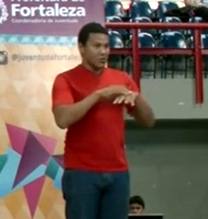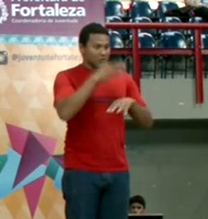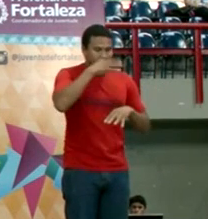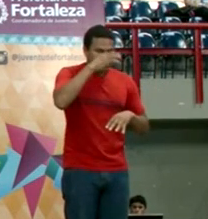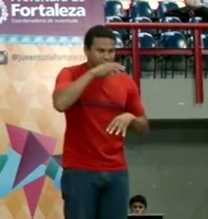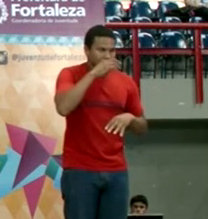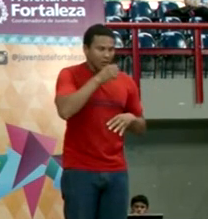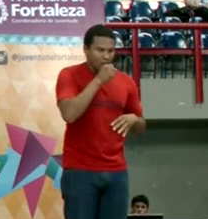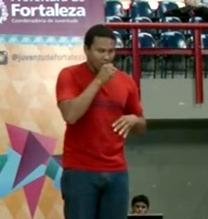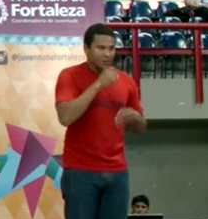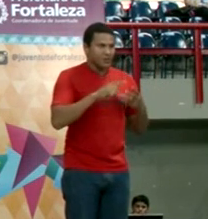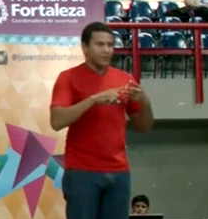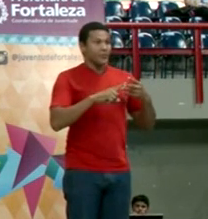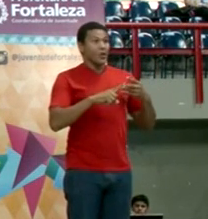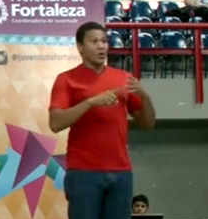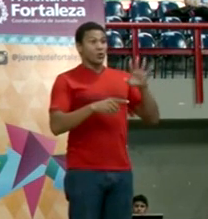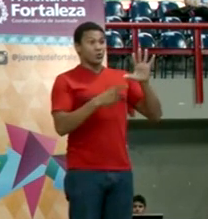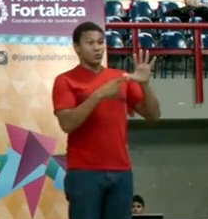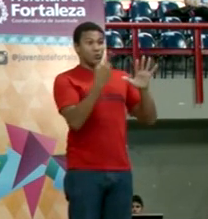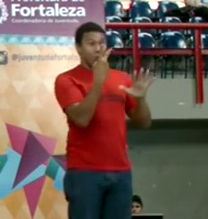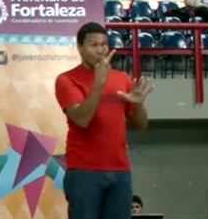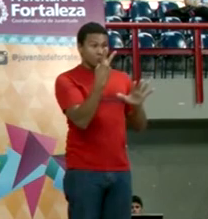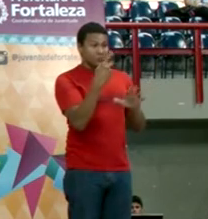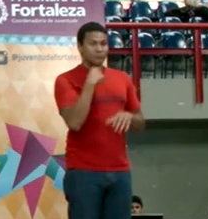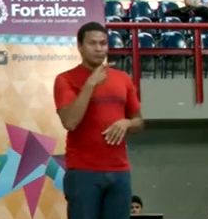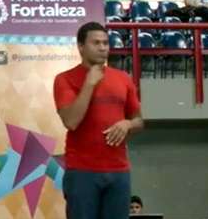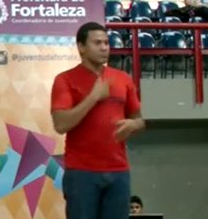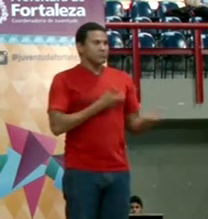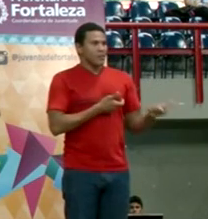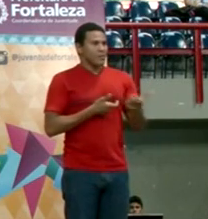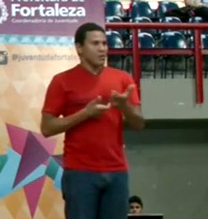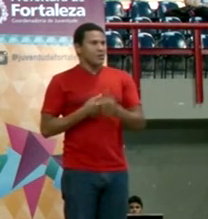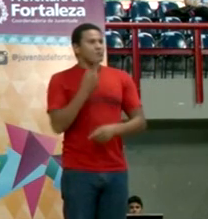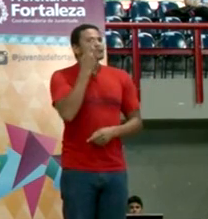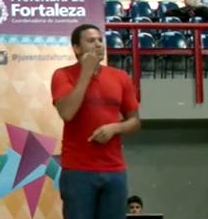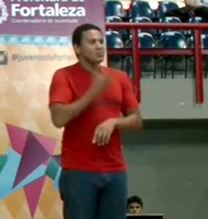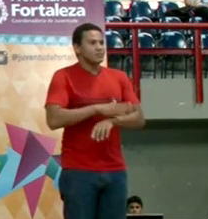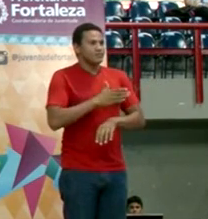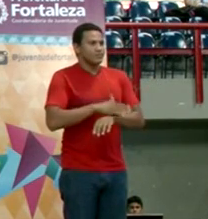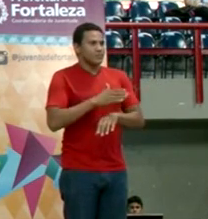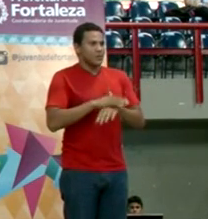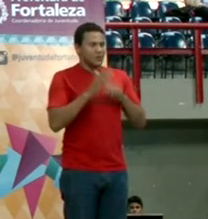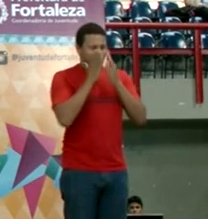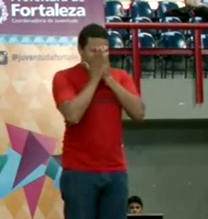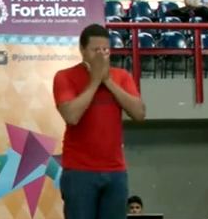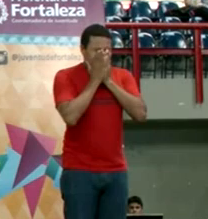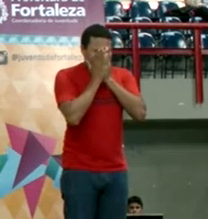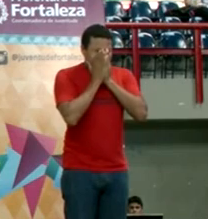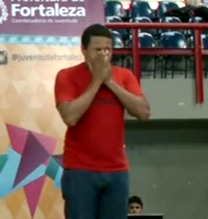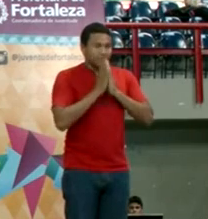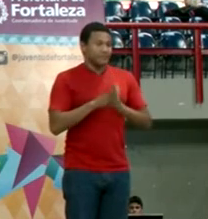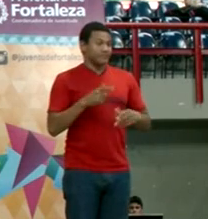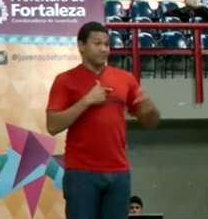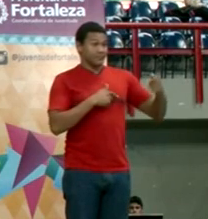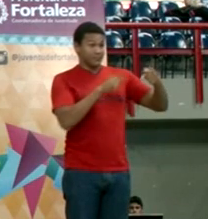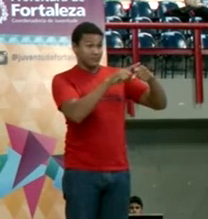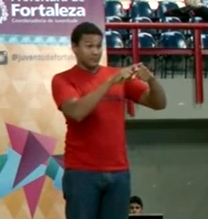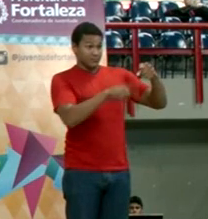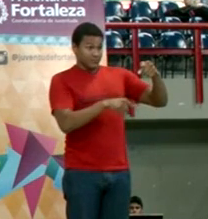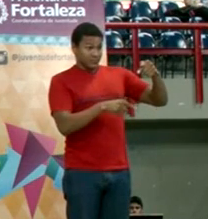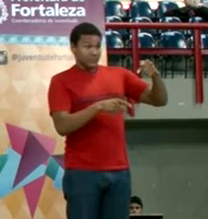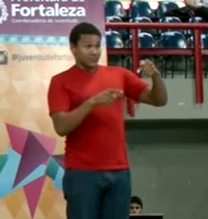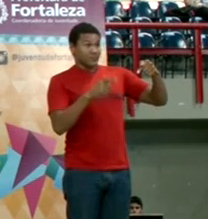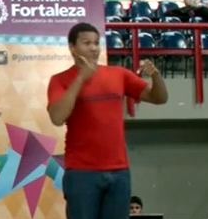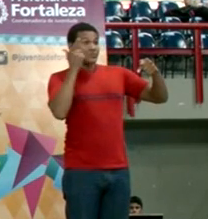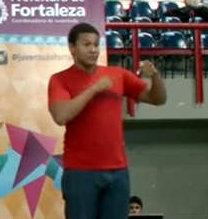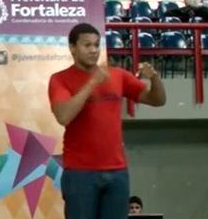2 não sabiam atirar e 1 estava em treinamento. Esses 7 terroristas tinham que